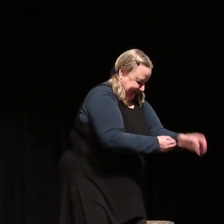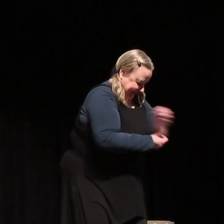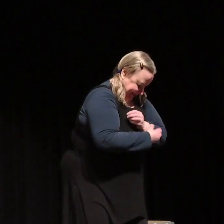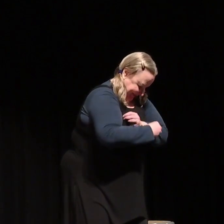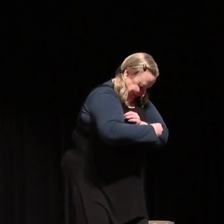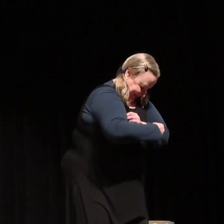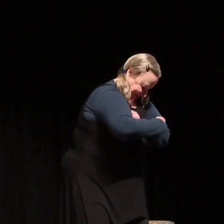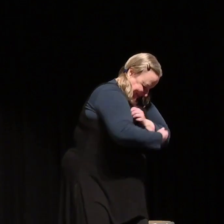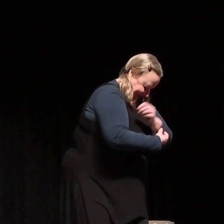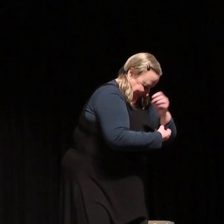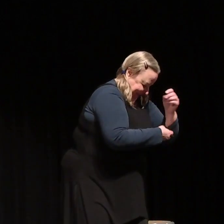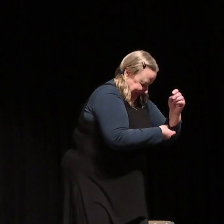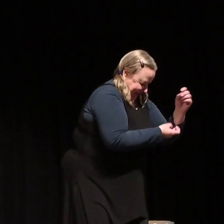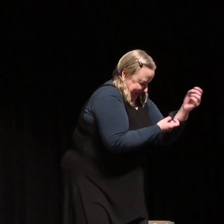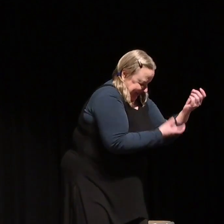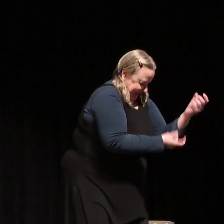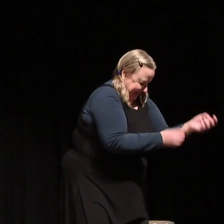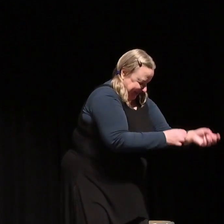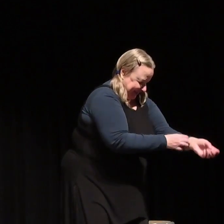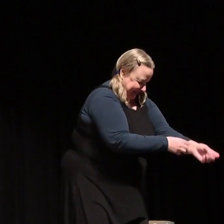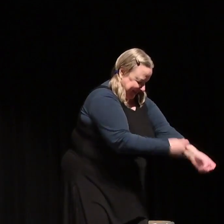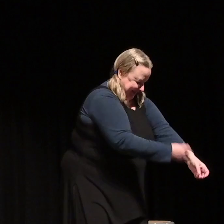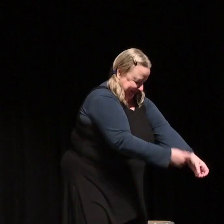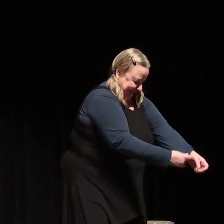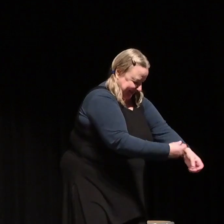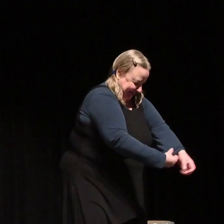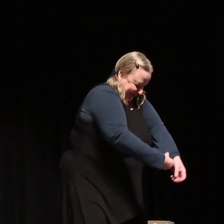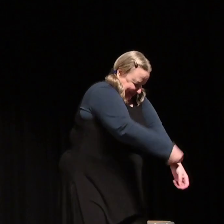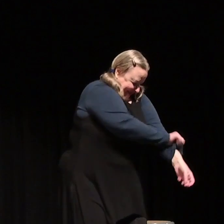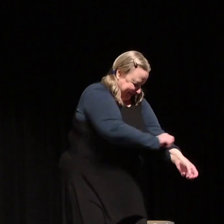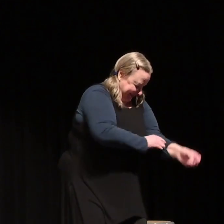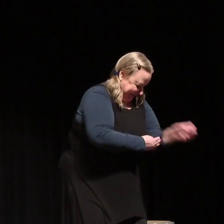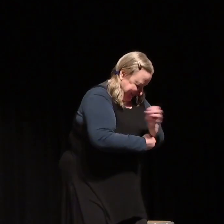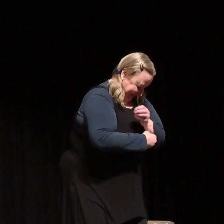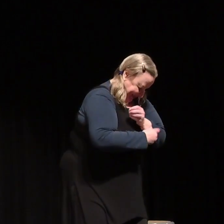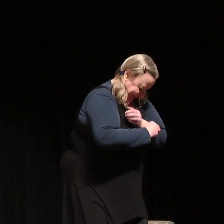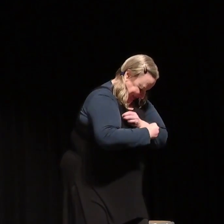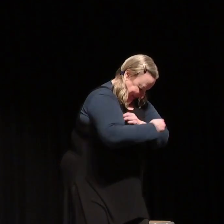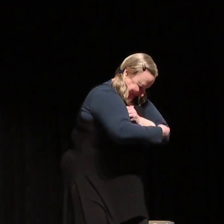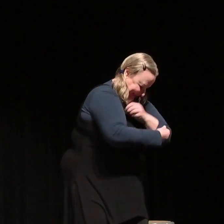Bon, on va se rouler les manches, hein? C'est tout un défi, cet arbre-là.